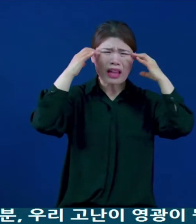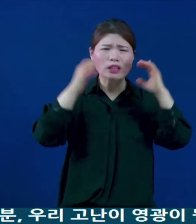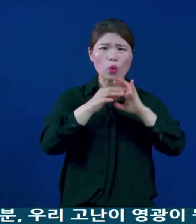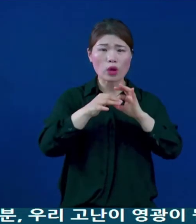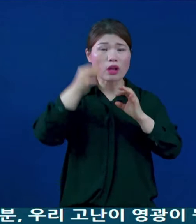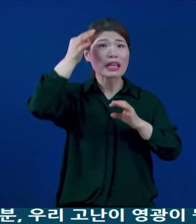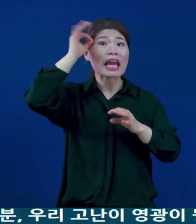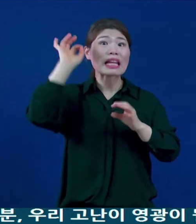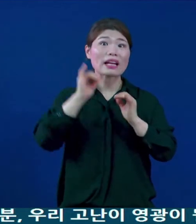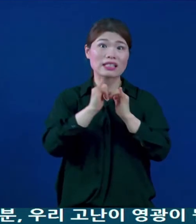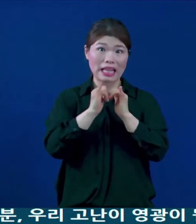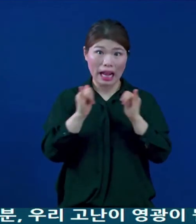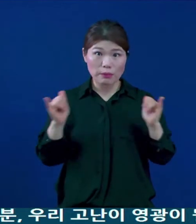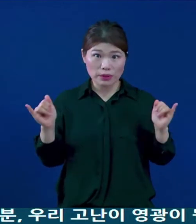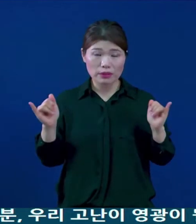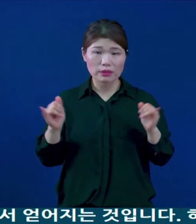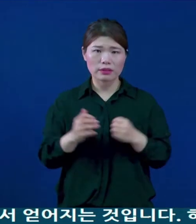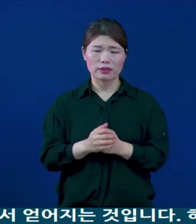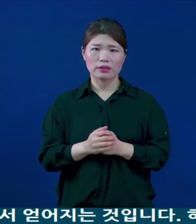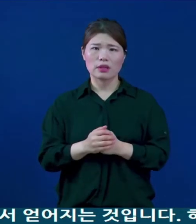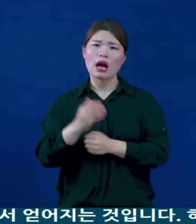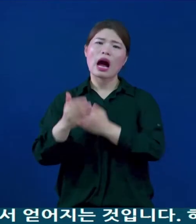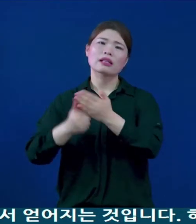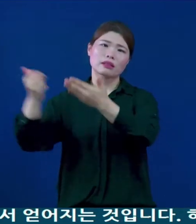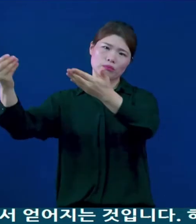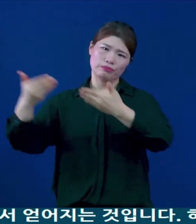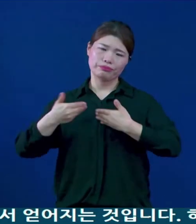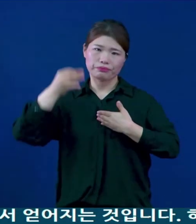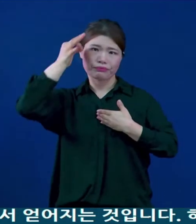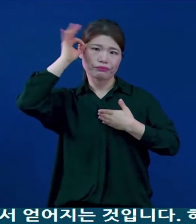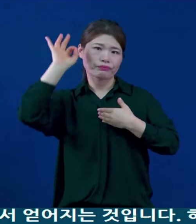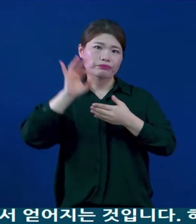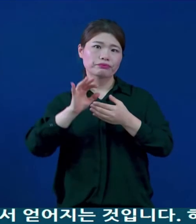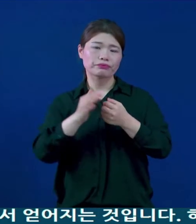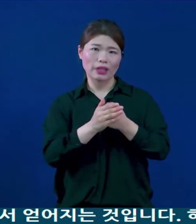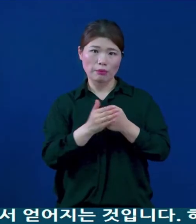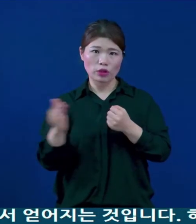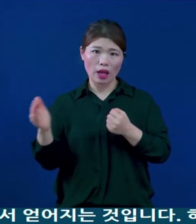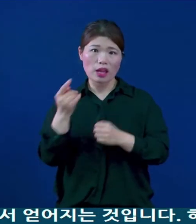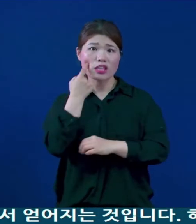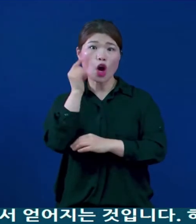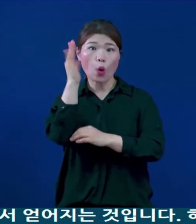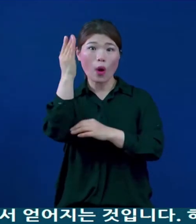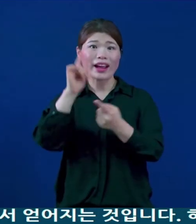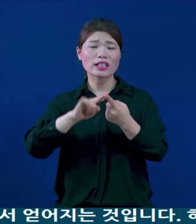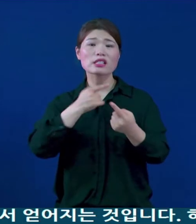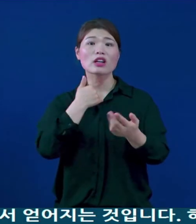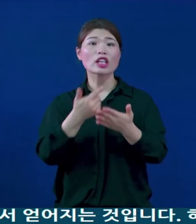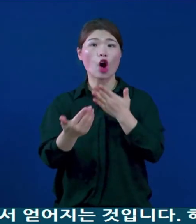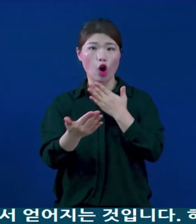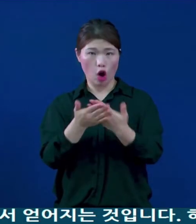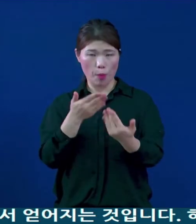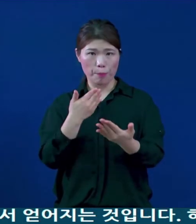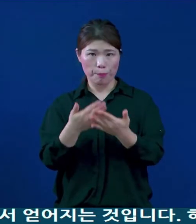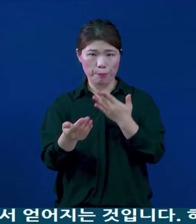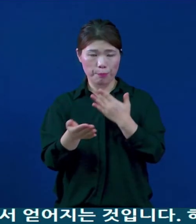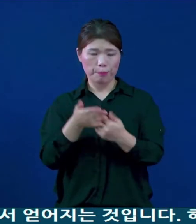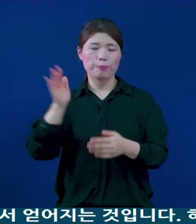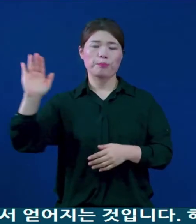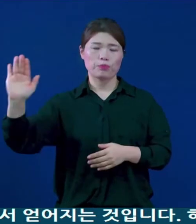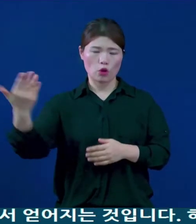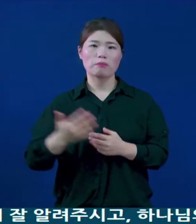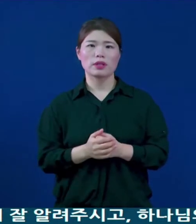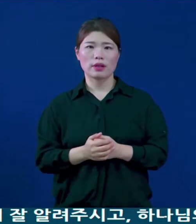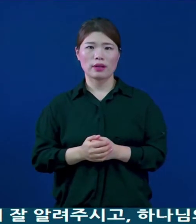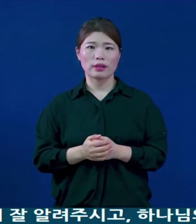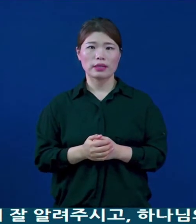그 하나님의 주신 깨달음 때문에 영광을 경험하게 되는 자리에 나갈 수 있게 될